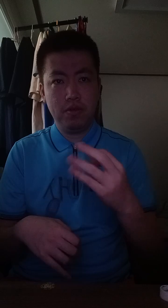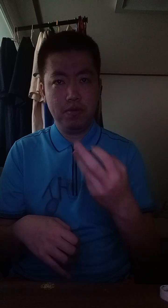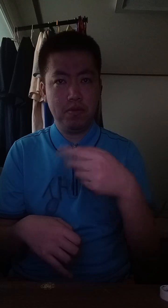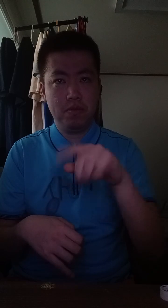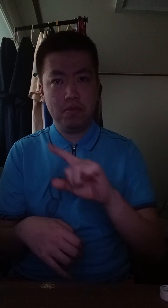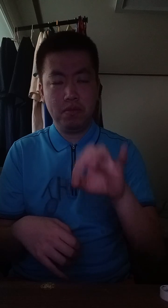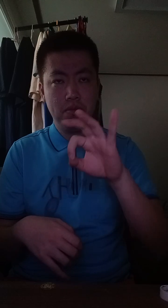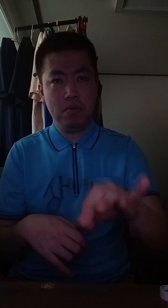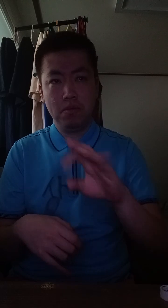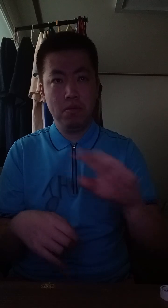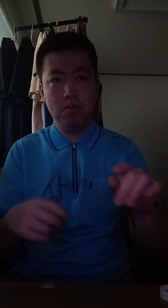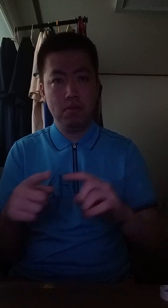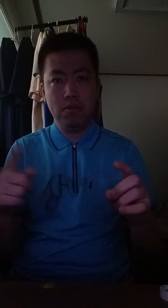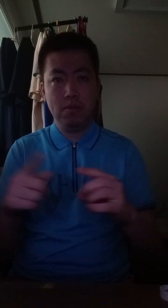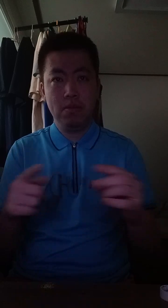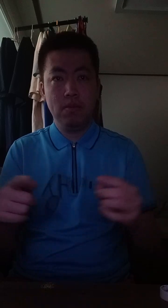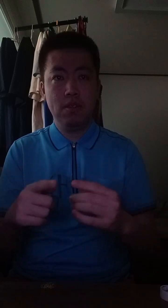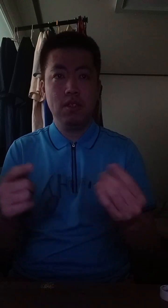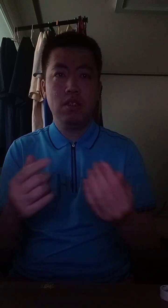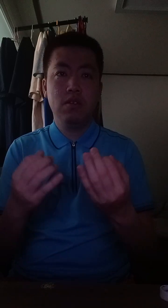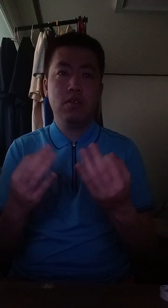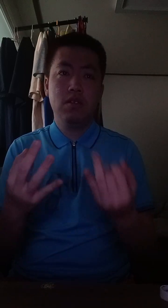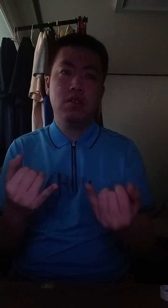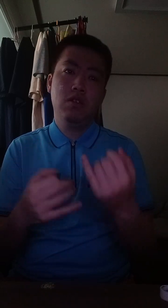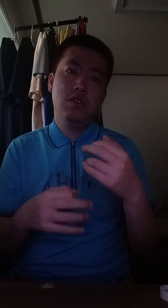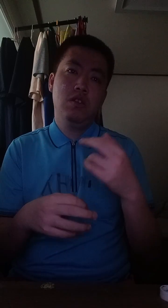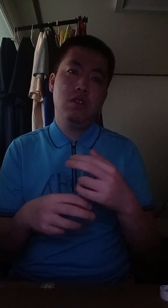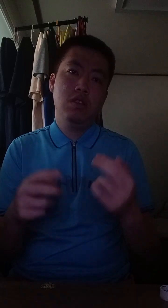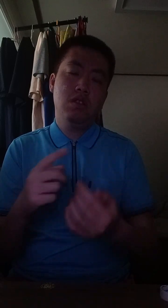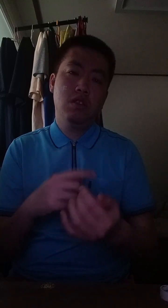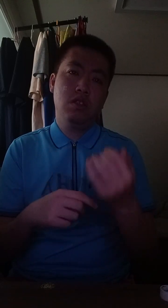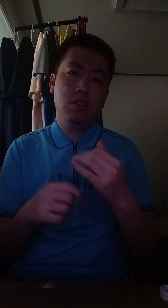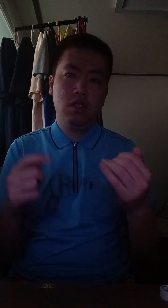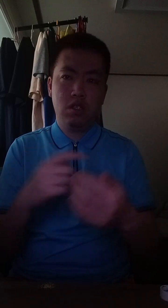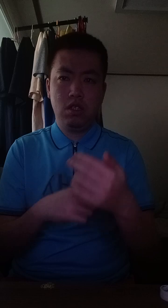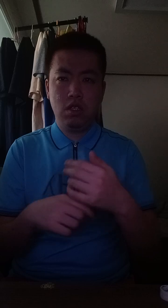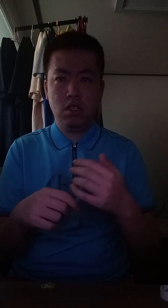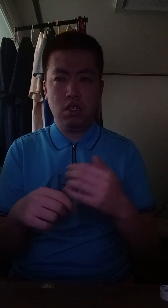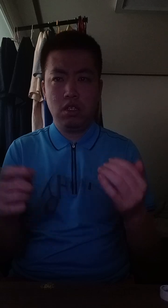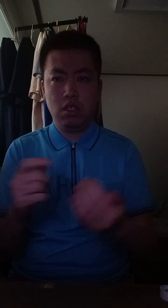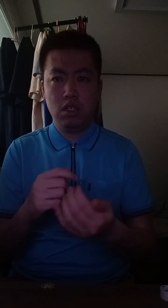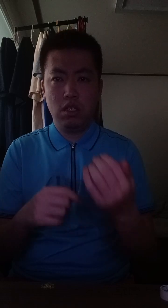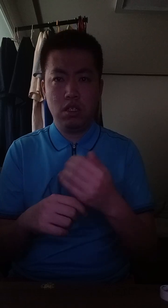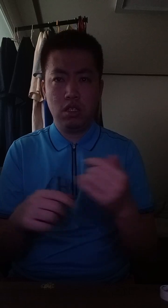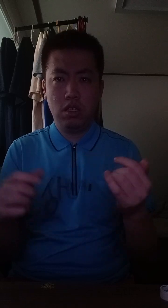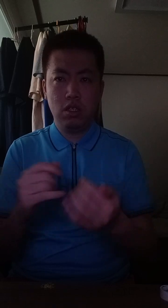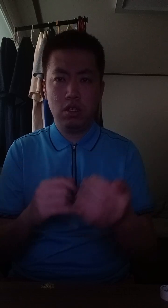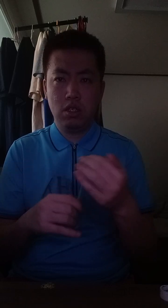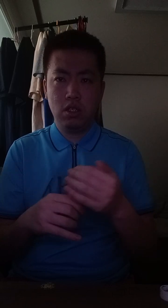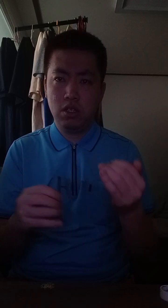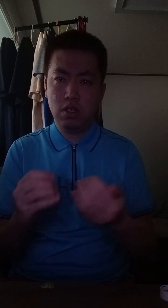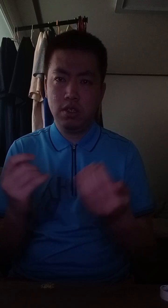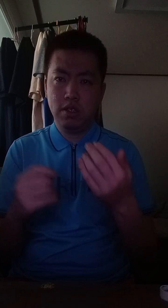간격이 10cm를 넘는 역은 무려 100여 곳. 최근 5년 동안 발생한 승강장 틈 발빠짐 사고 330여 건